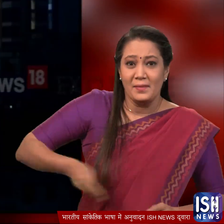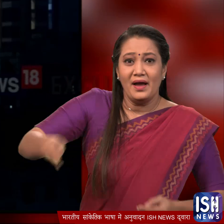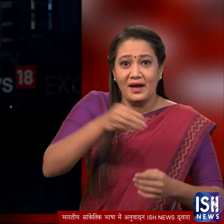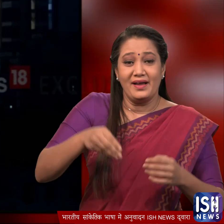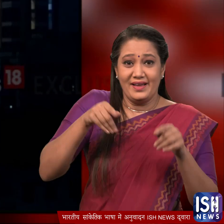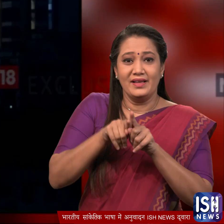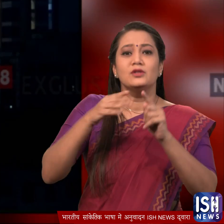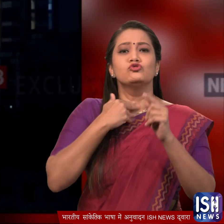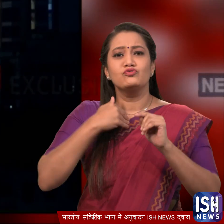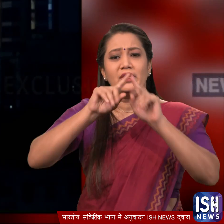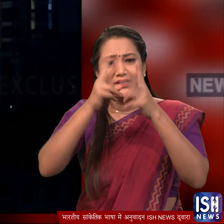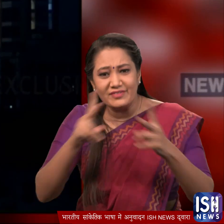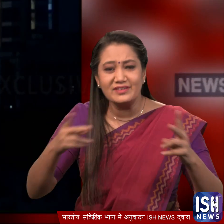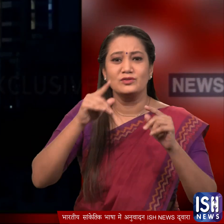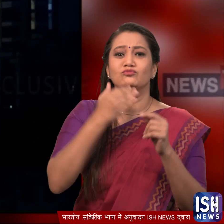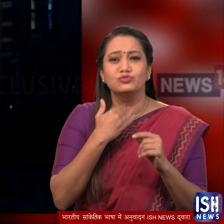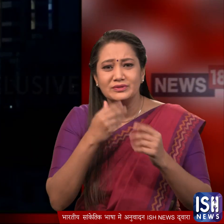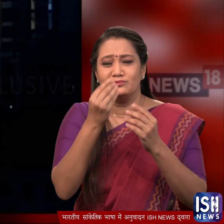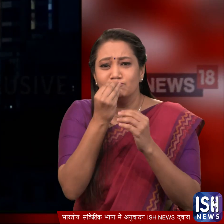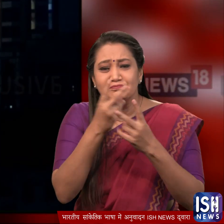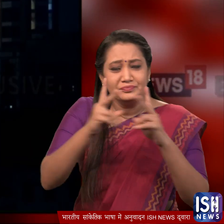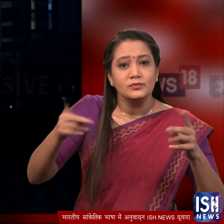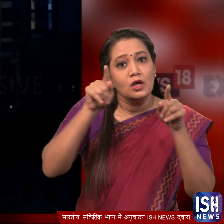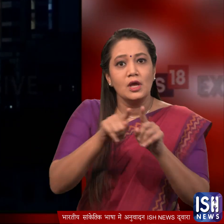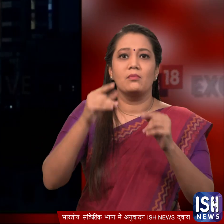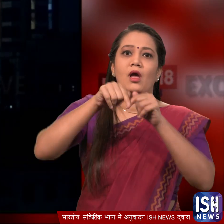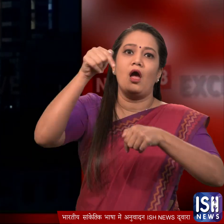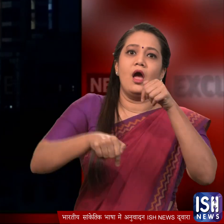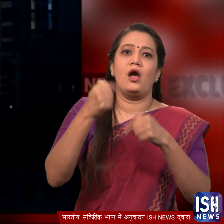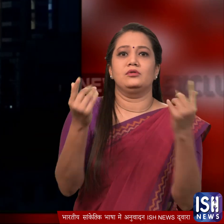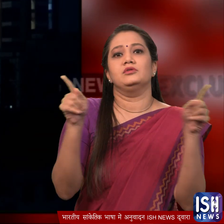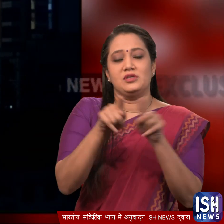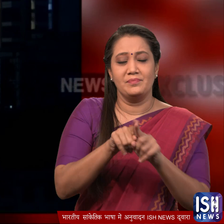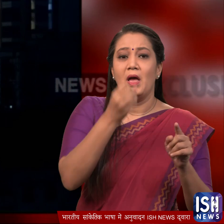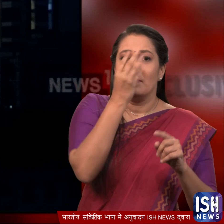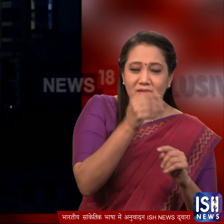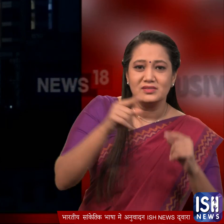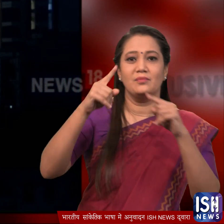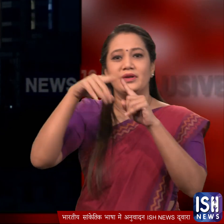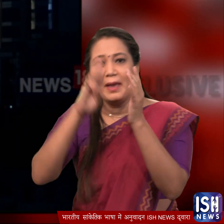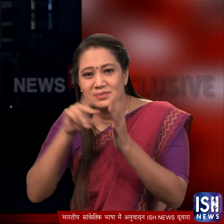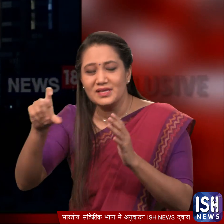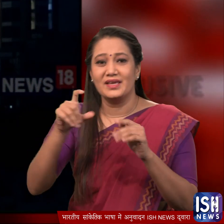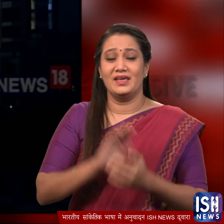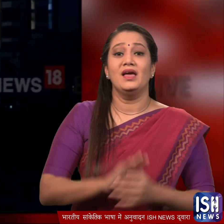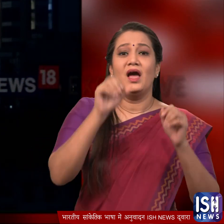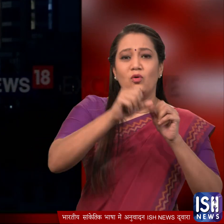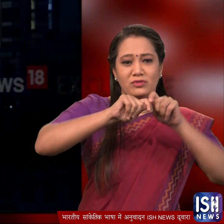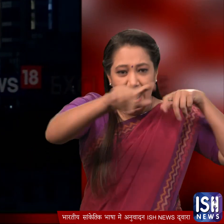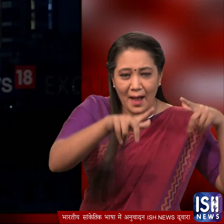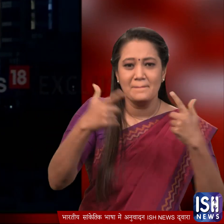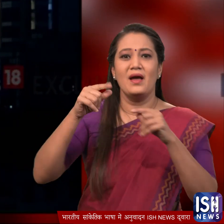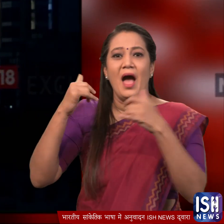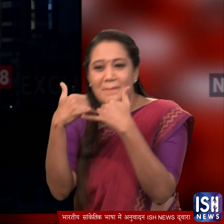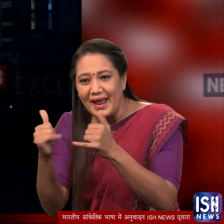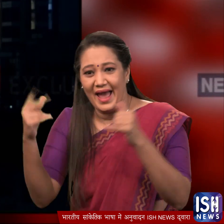में मिठाइयों पर भी चुनावी रंग चढ़ने लगा। राज्य में इन दिनों बीजेपी और टीएमसी के नेता ताल ठोक रहे हैं, जिनकी सभाओं में जय श्री राम और खेला होबे